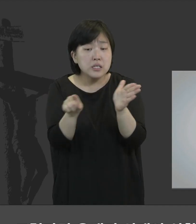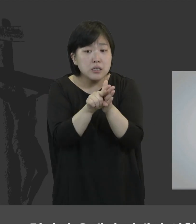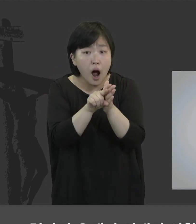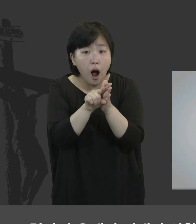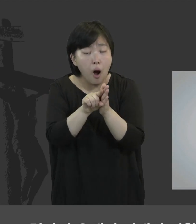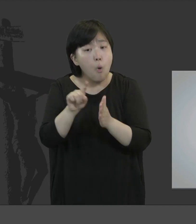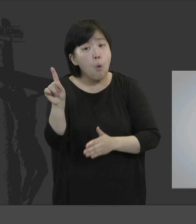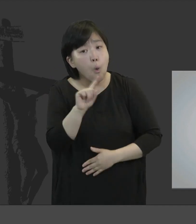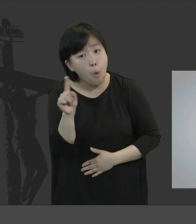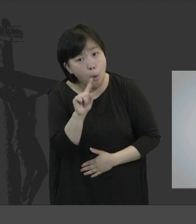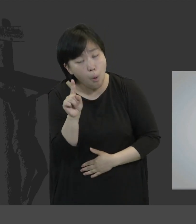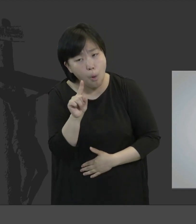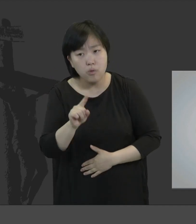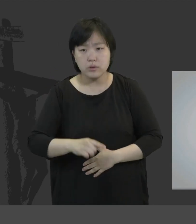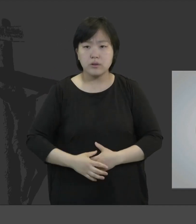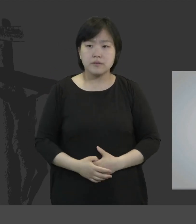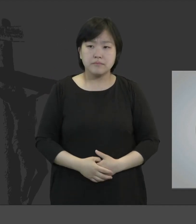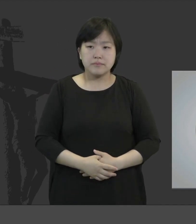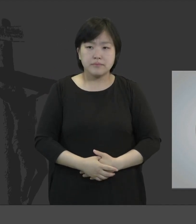어떠했을까요?